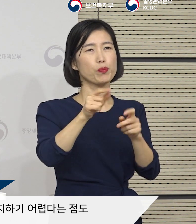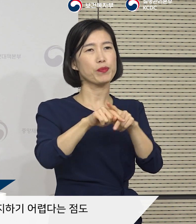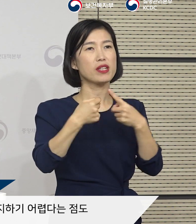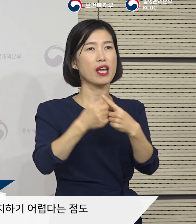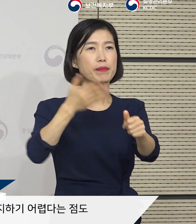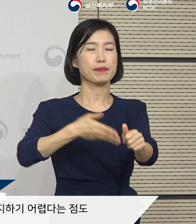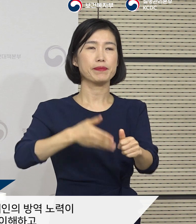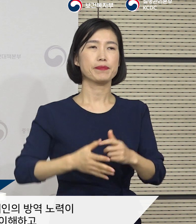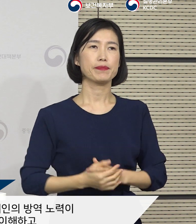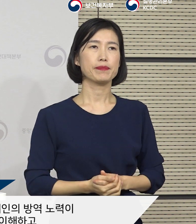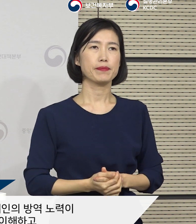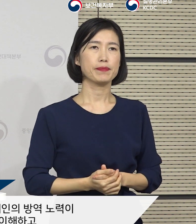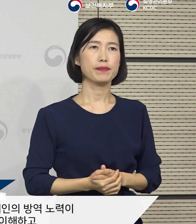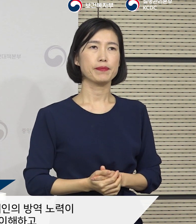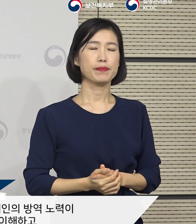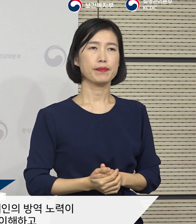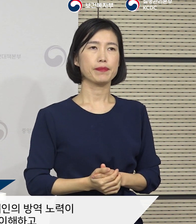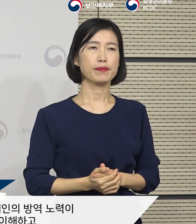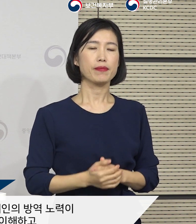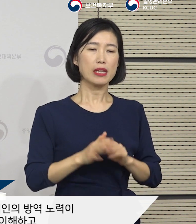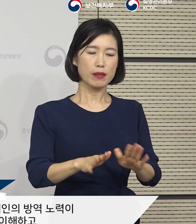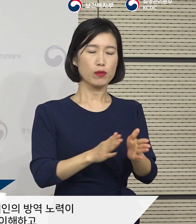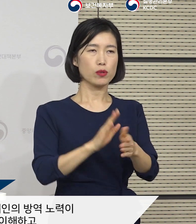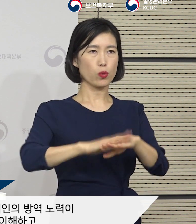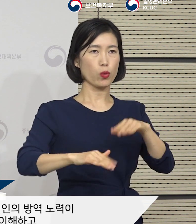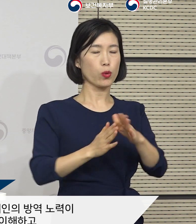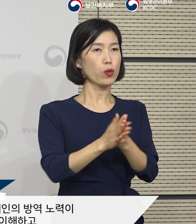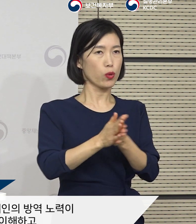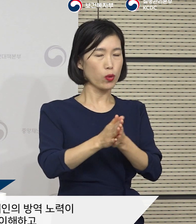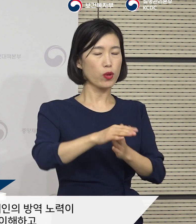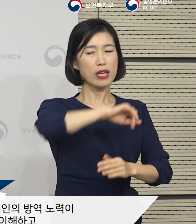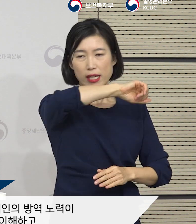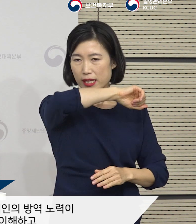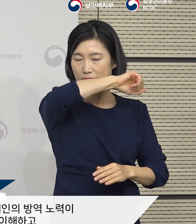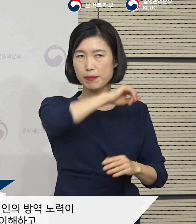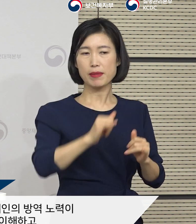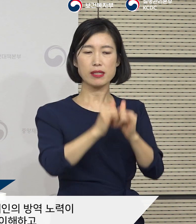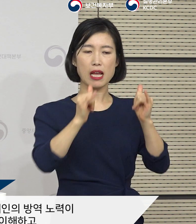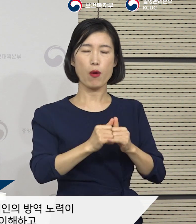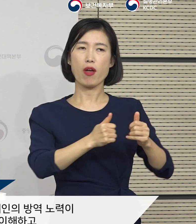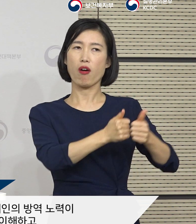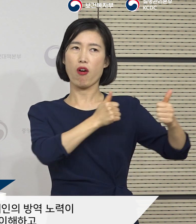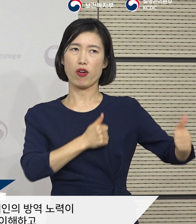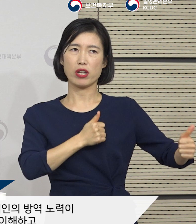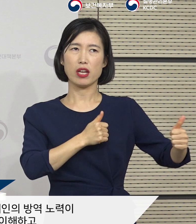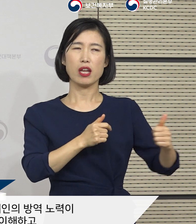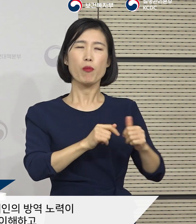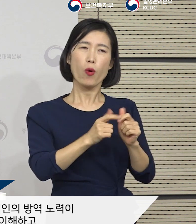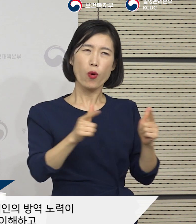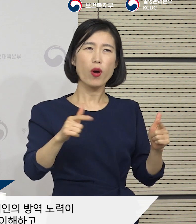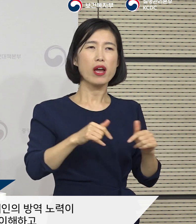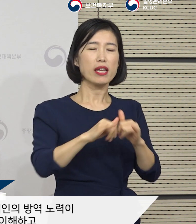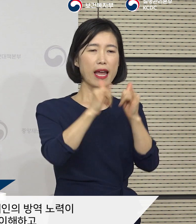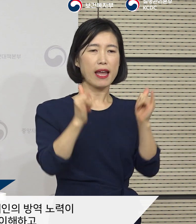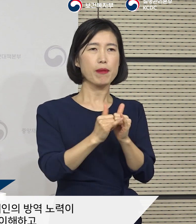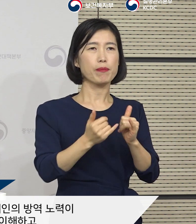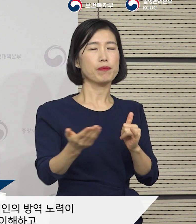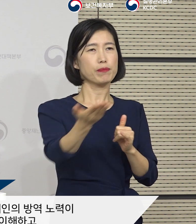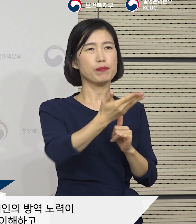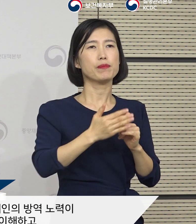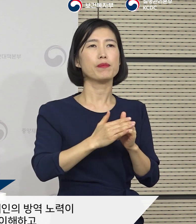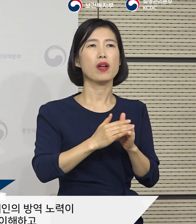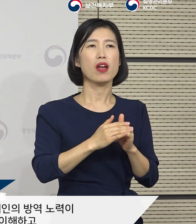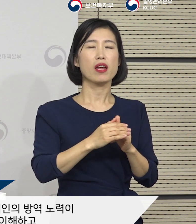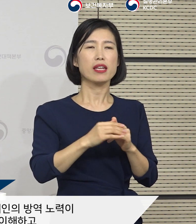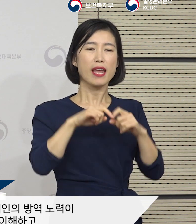주시기 바랍니다. 손 씻기, 기침 예절, 사회적 거리두기와 같은 국민 개개인의 방역 노력이 매우